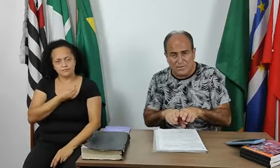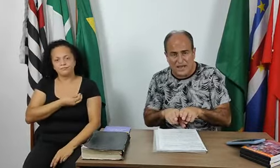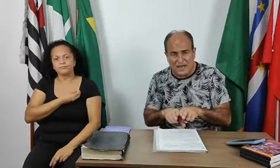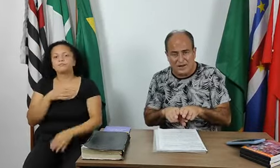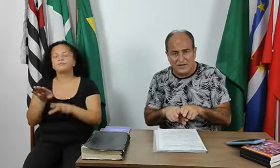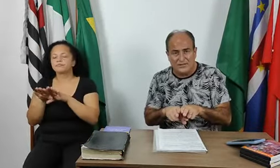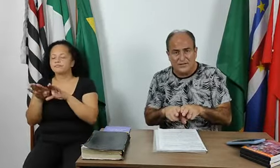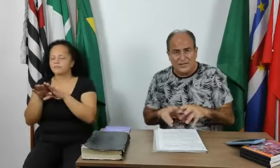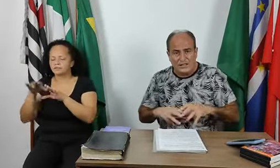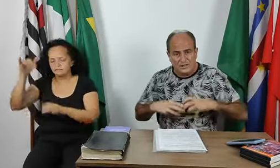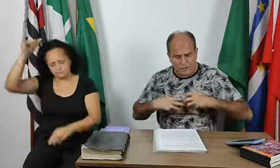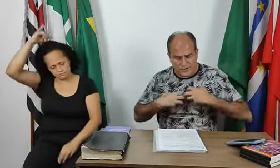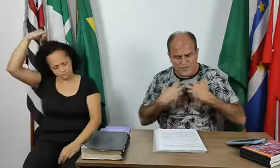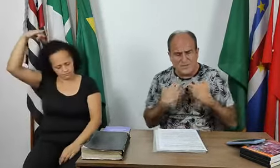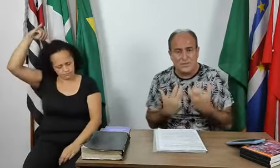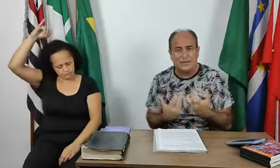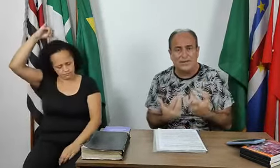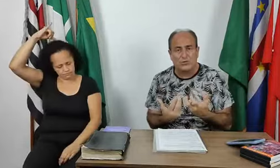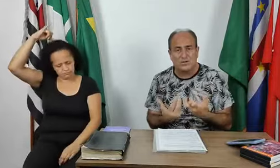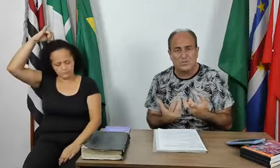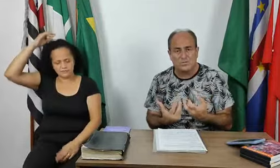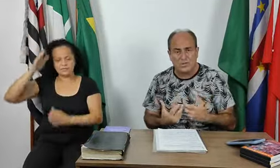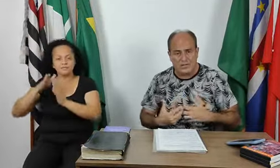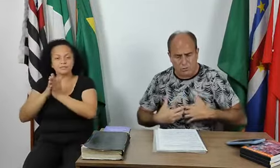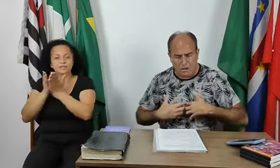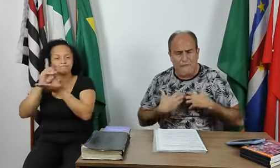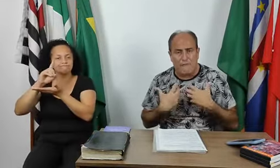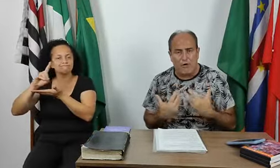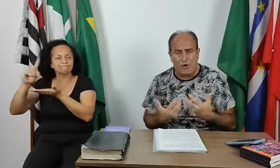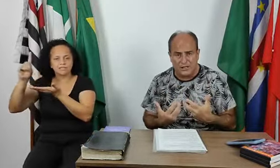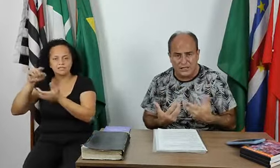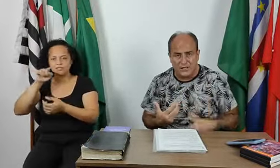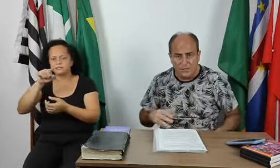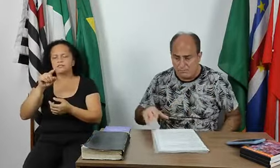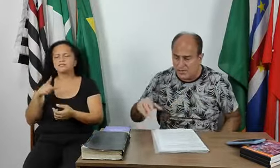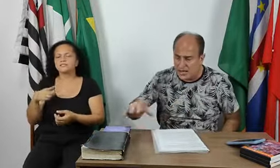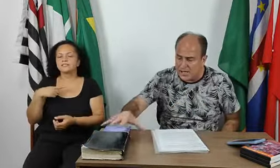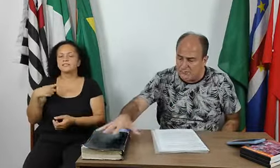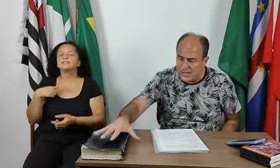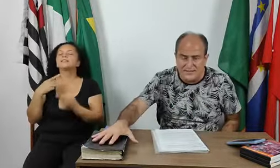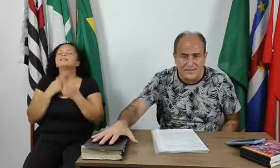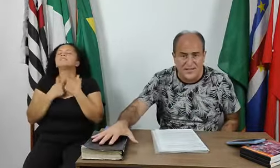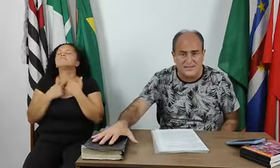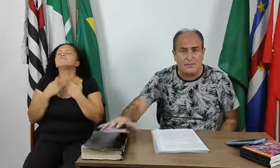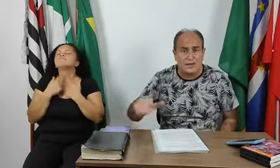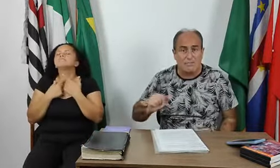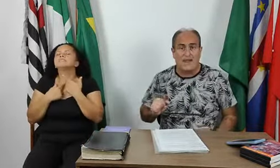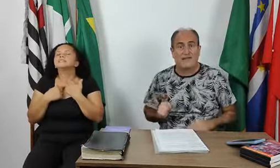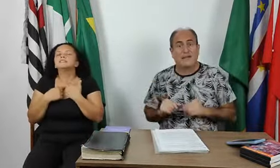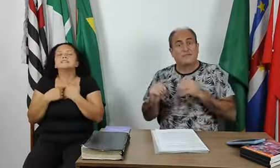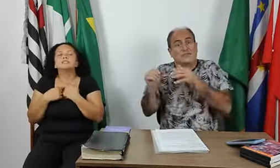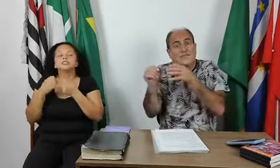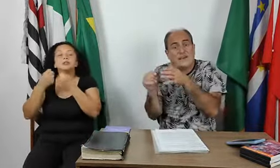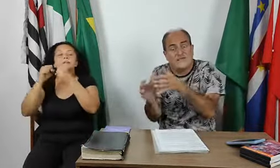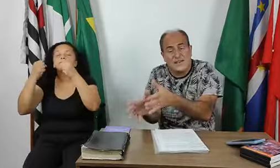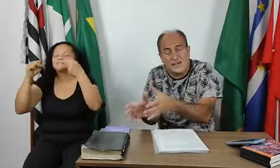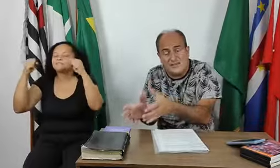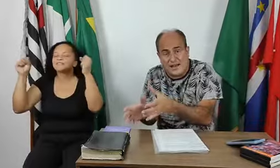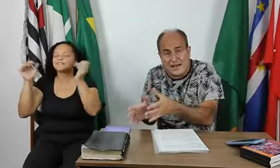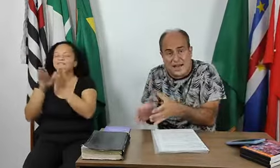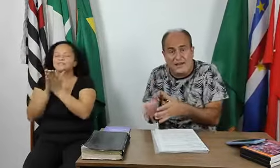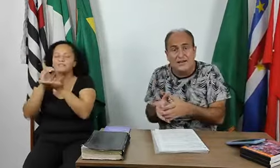da palavra. E isso vai despertar o teu espírito uma fome pela meditação da palavra. Aí você vai